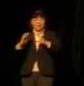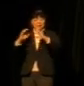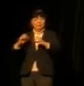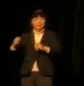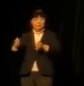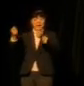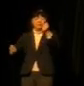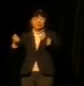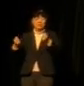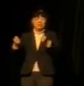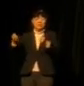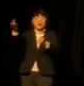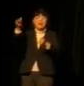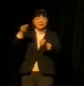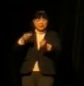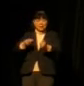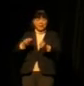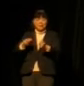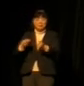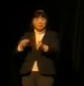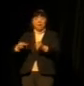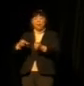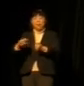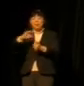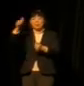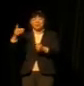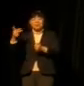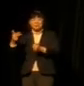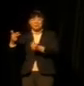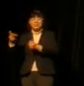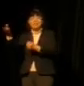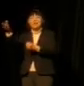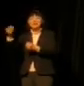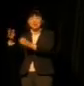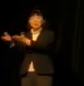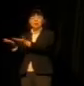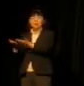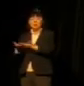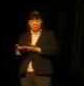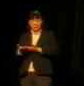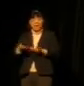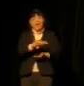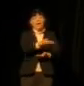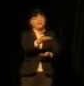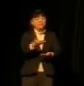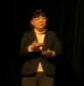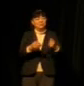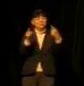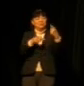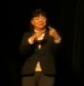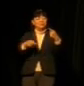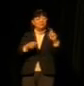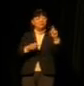郡山までね、タクロー車が行って受け取って、市内のガソリンスタンドをね、配給しました。そしてね、1人10リッター